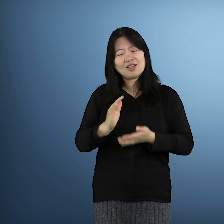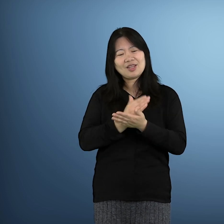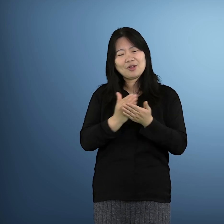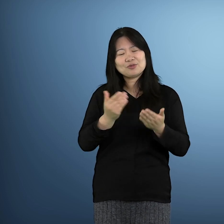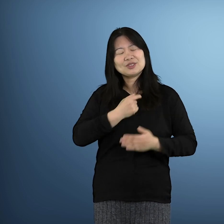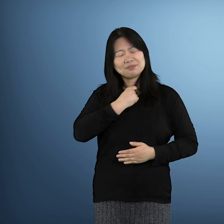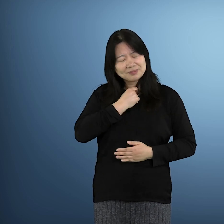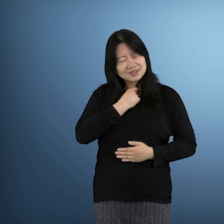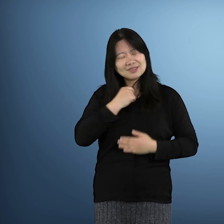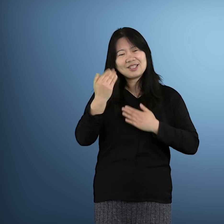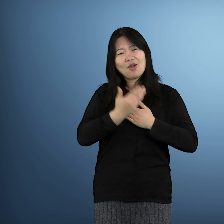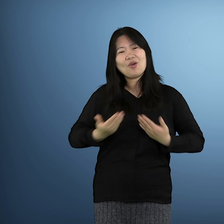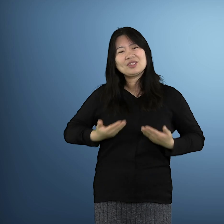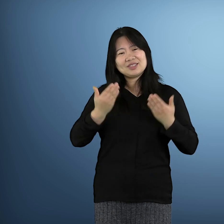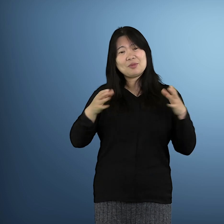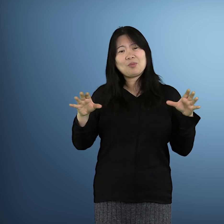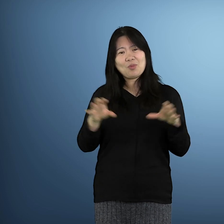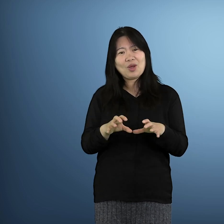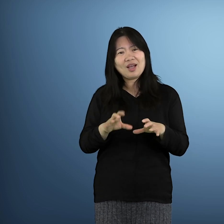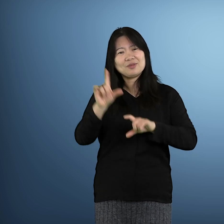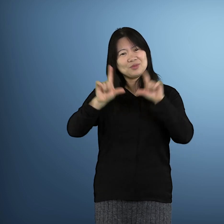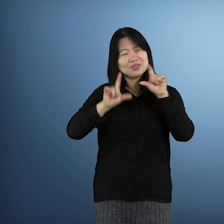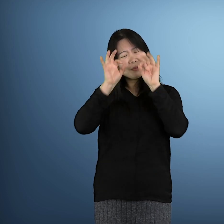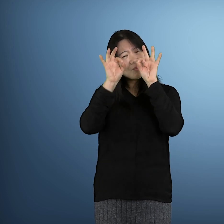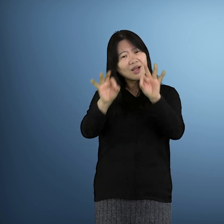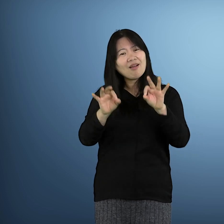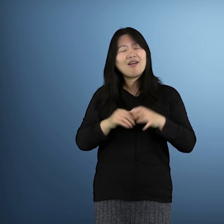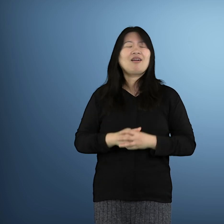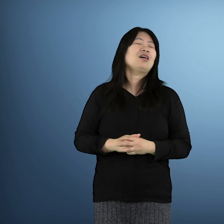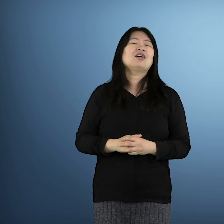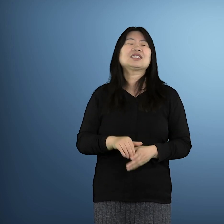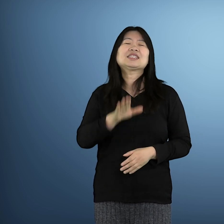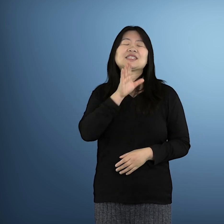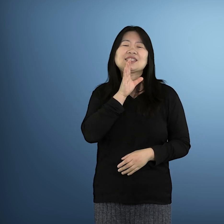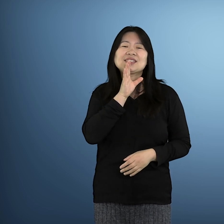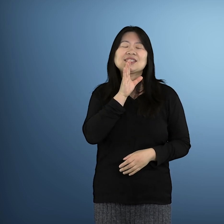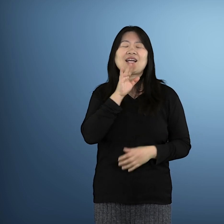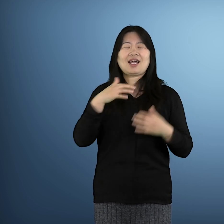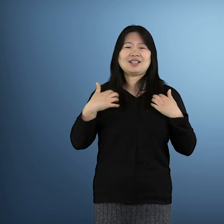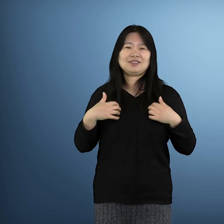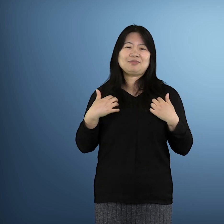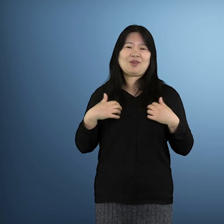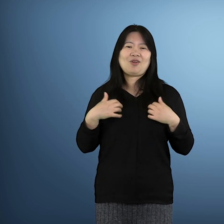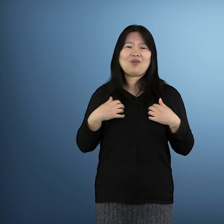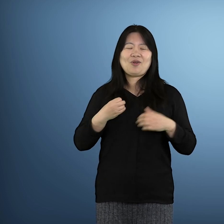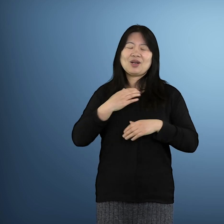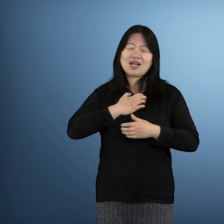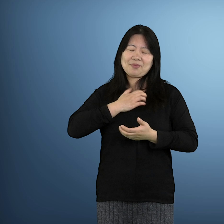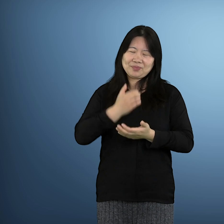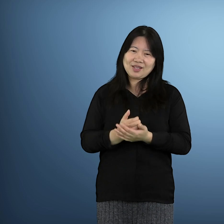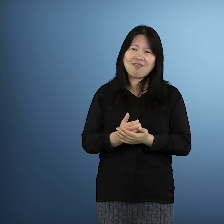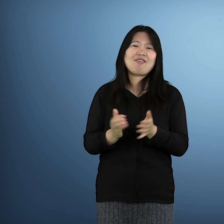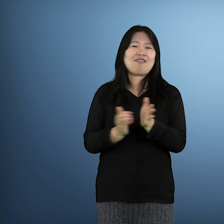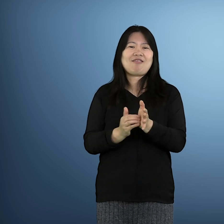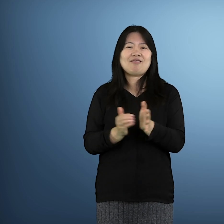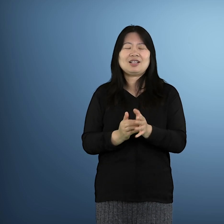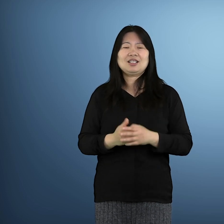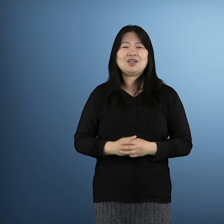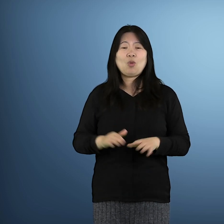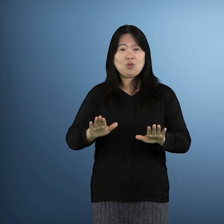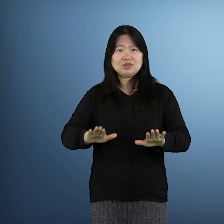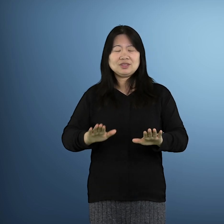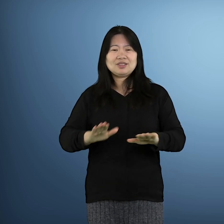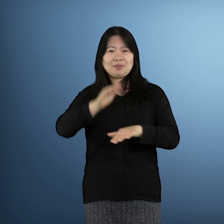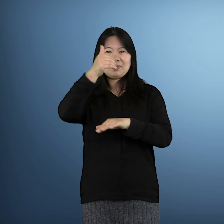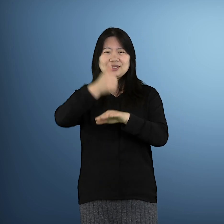나누고자 하는 그 헌신에 모아진 모습들을 볼 때 참 기쁘고 감격스럽습니다. 그래서